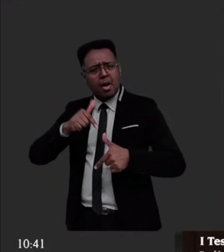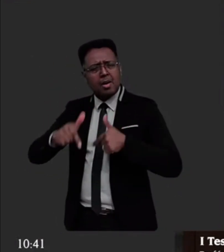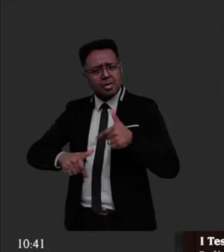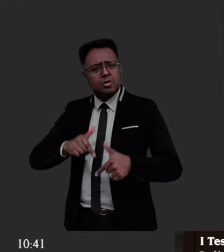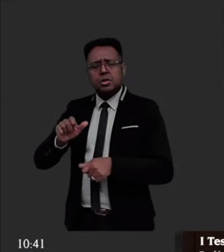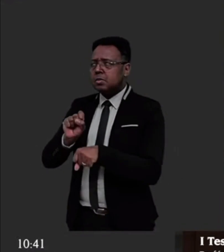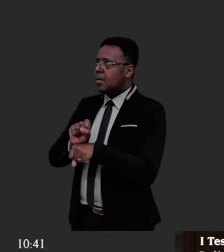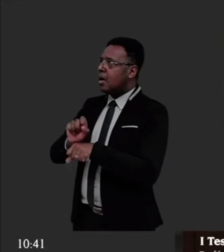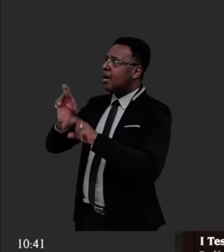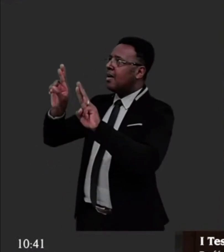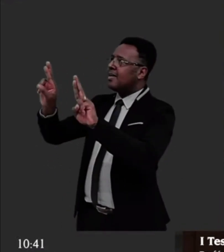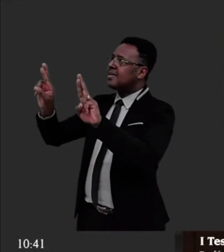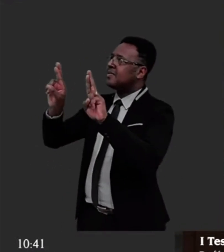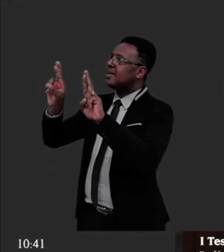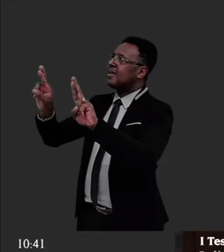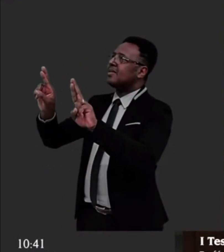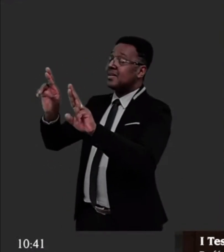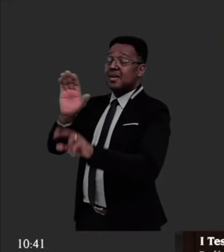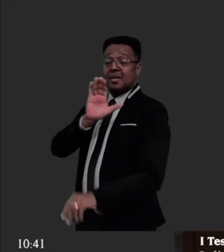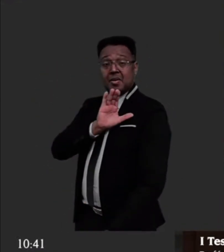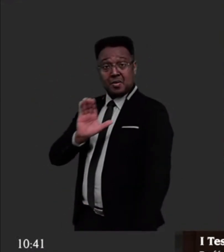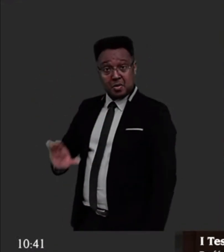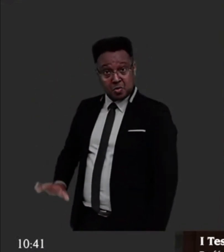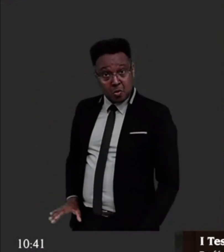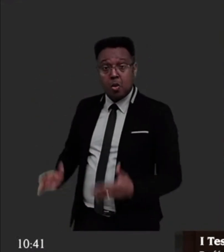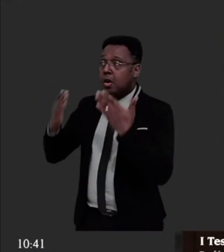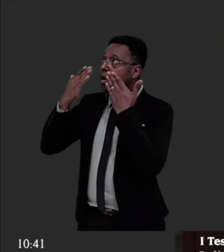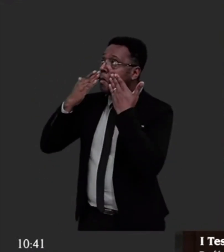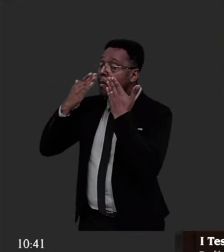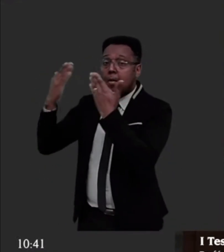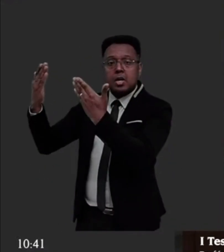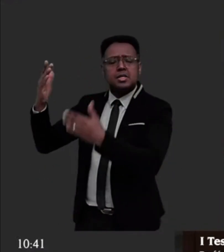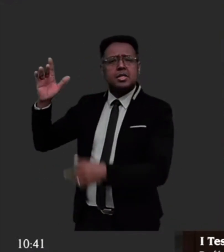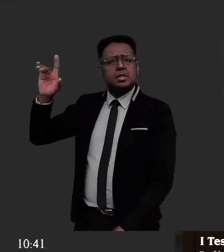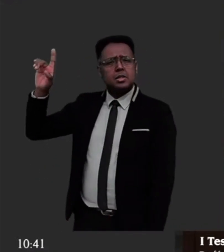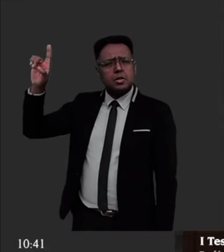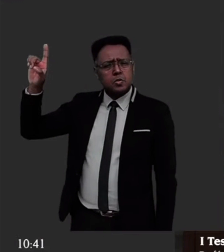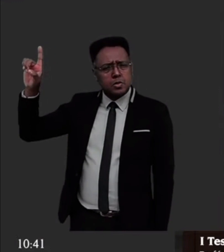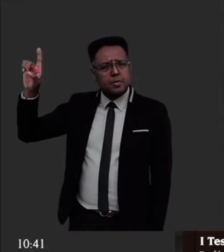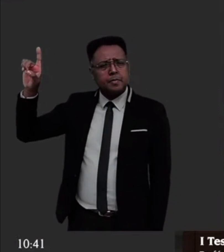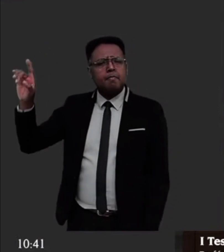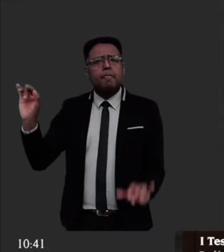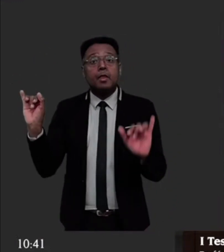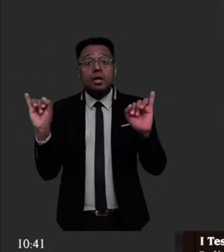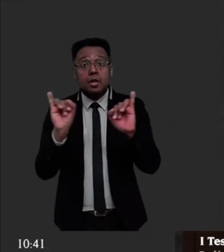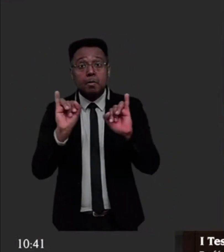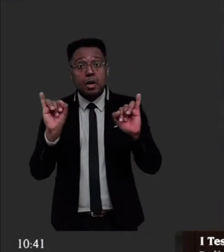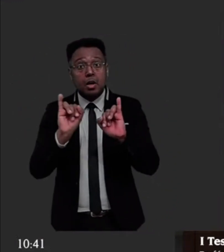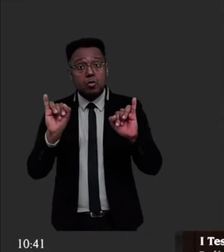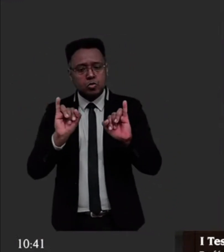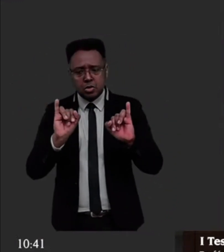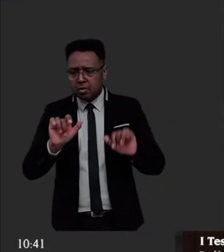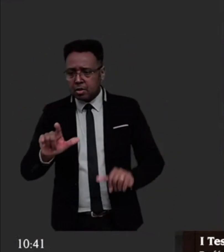Jesus Cristo, diante de nosso Deus e Pai, sabendo, amados irmãos, que a vossa eleição é de